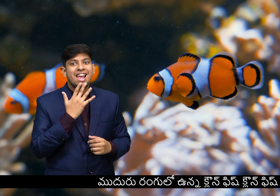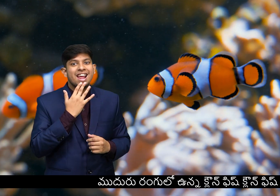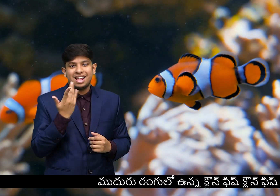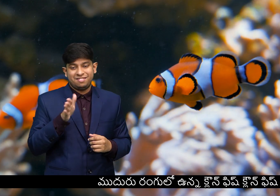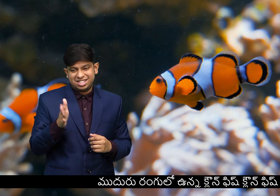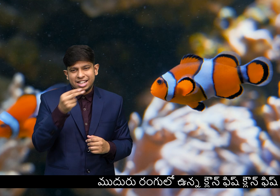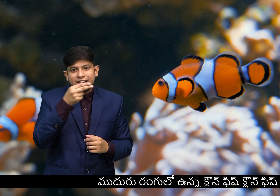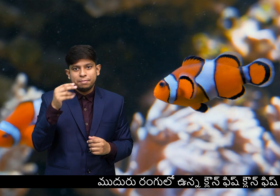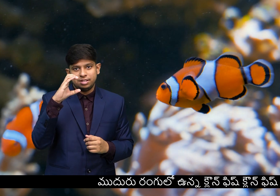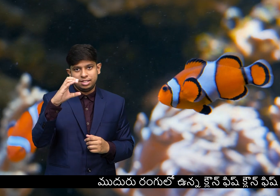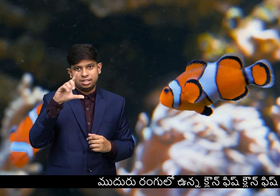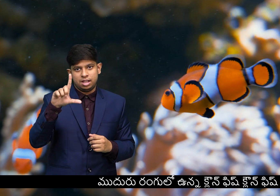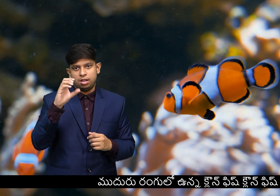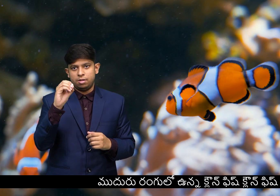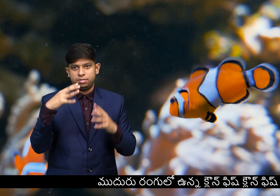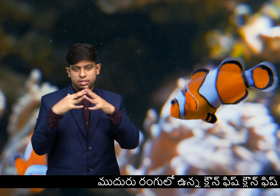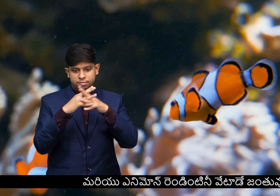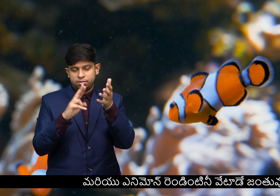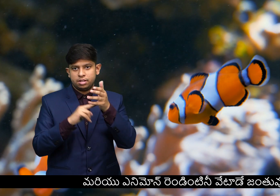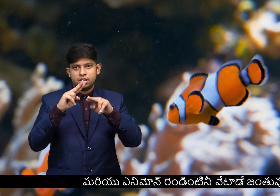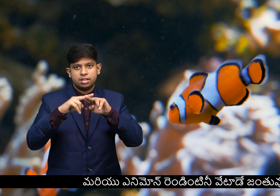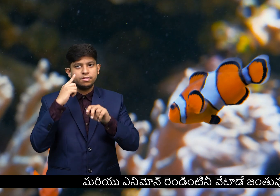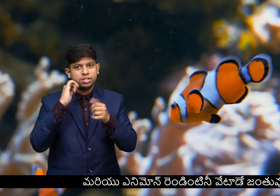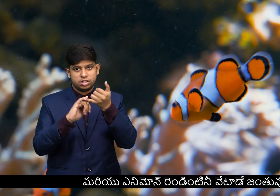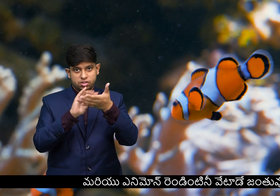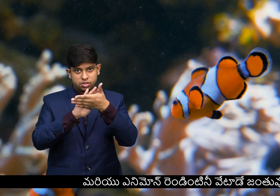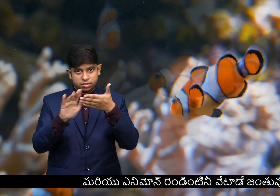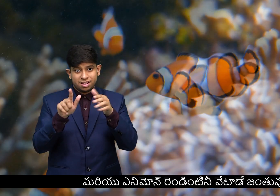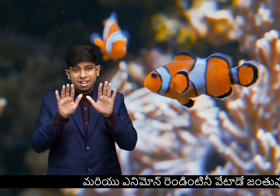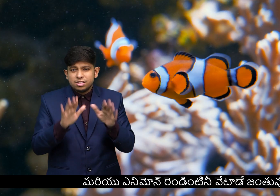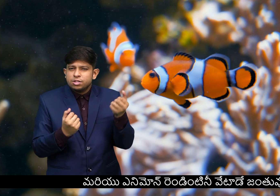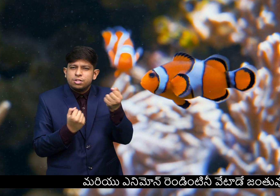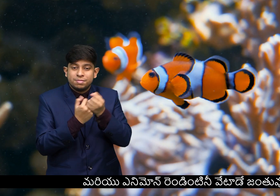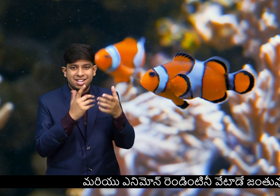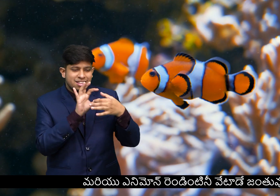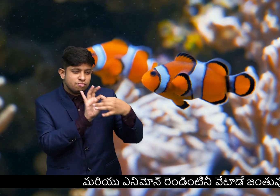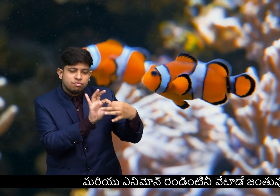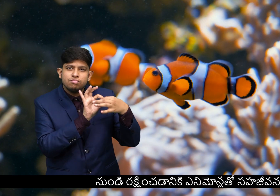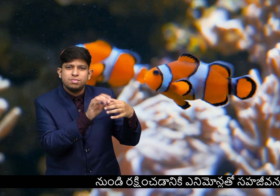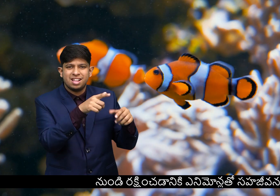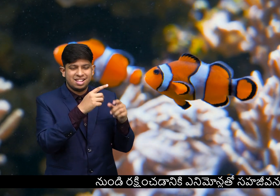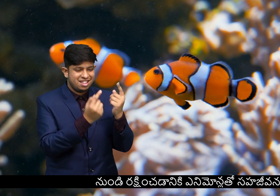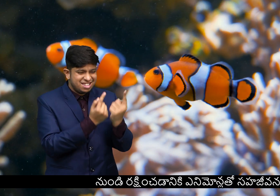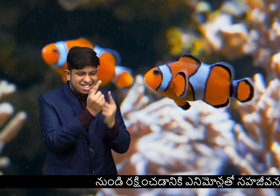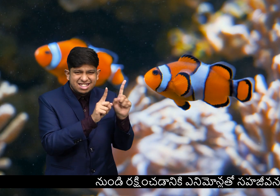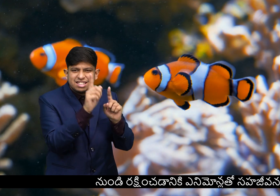ముదురు రంగులో ఉన్న క్లౌన్ఫిష్ మరియు ఎనిమాన్ రెండింటినీ వేటాడే